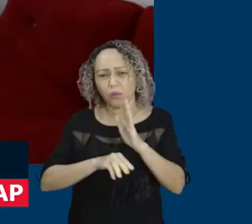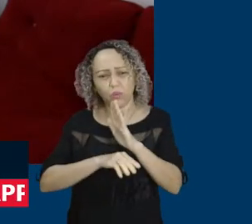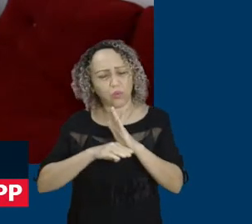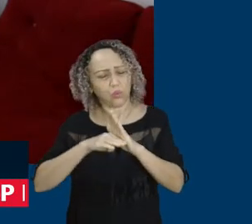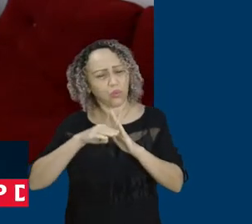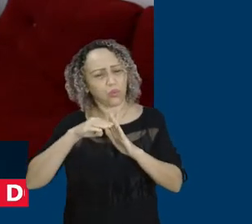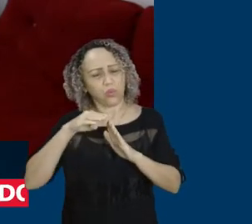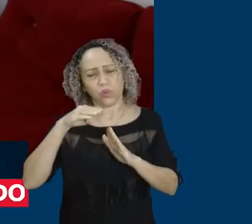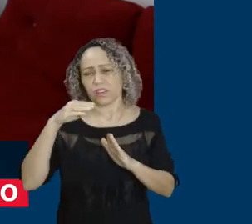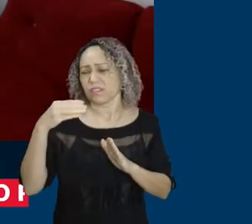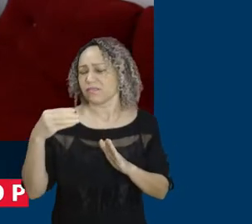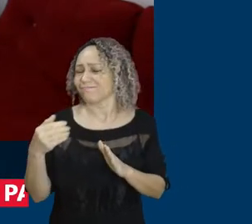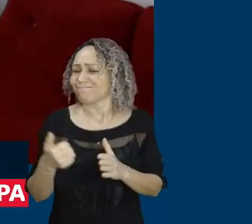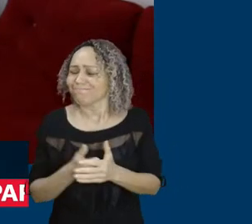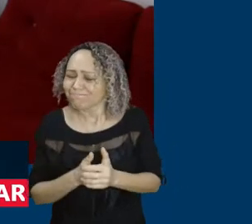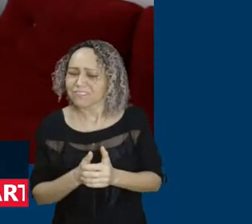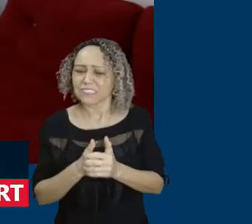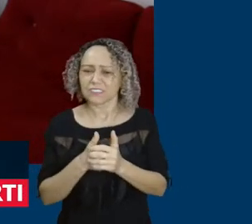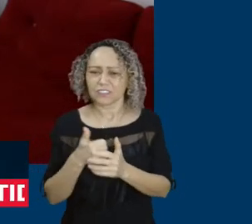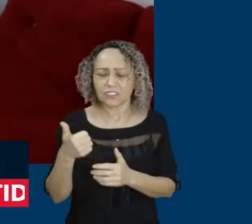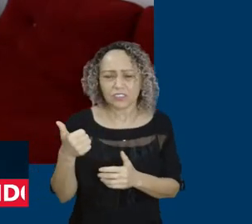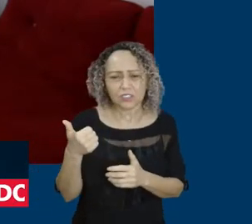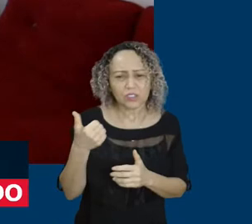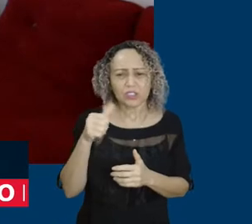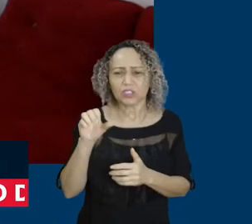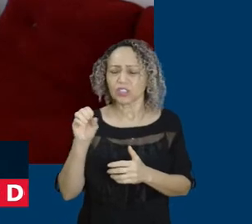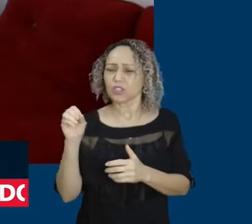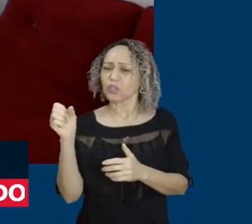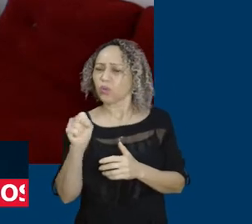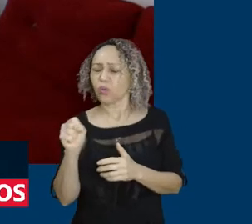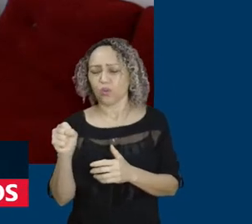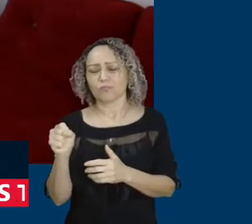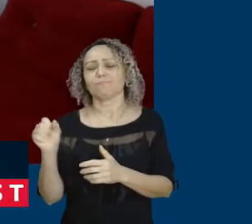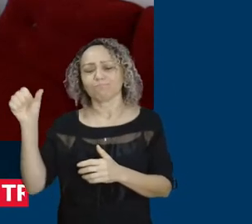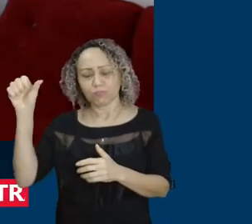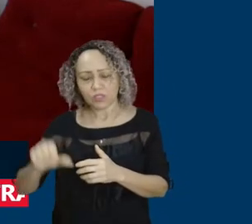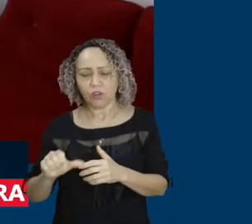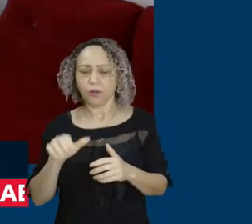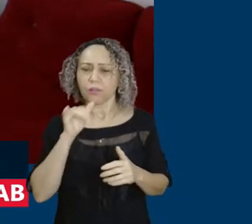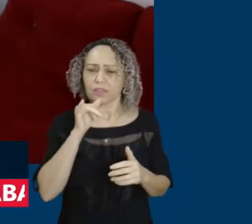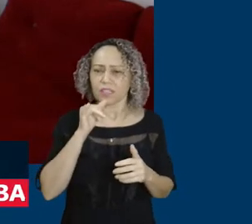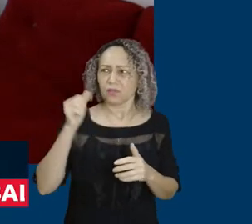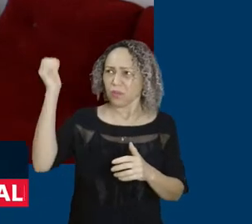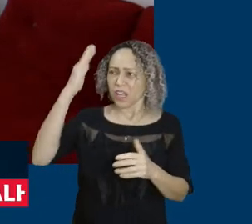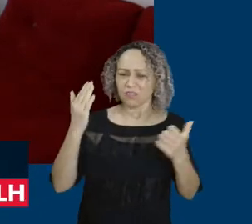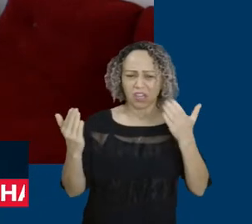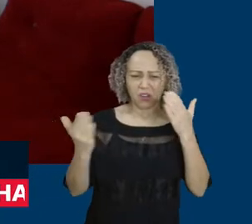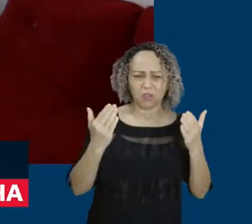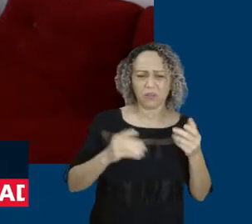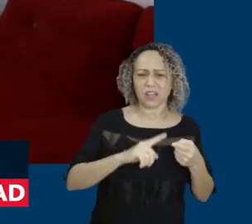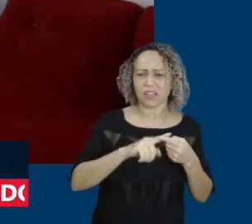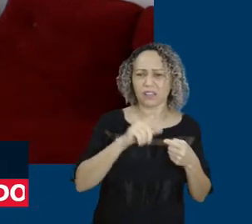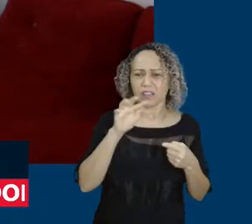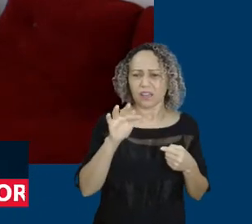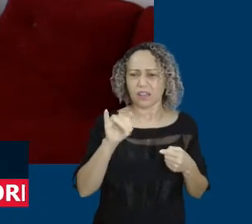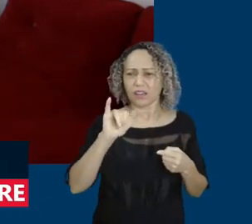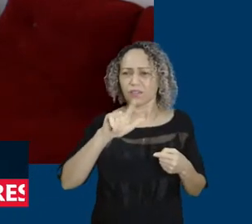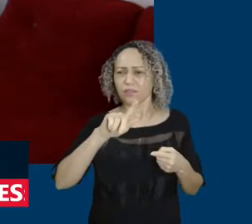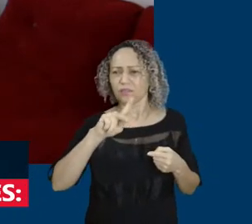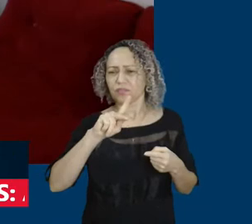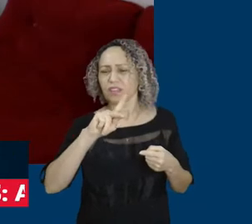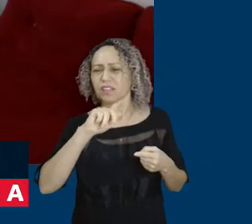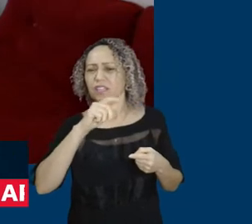Sindical Internacional, a CNI, nos coloca ao lado de países como a Filipinas e Bangladesh. A própria Confederação